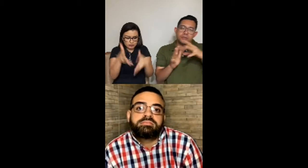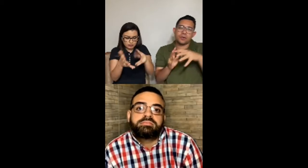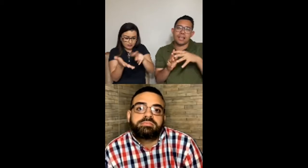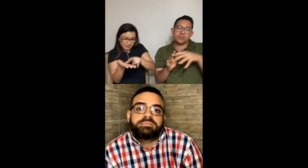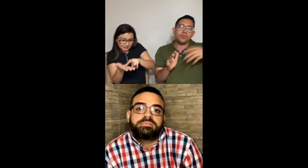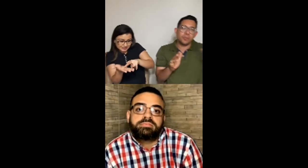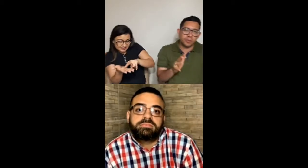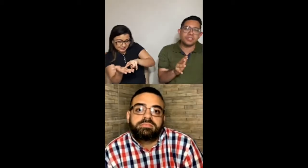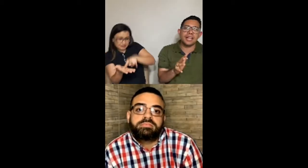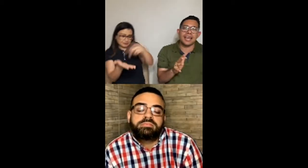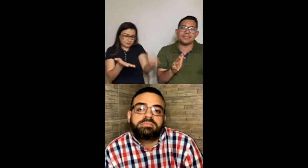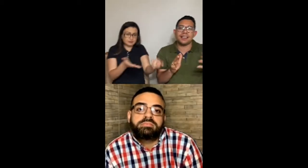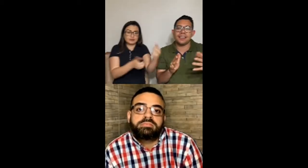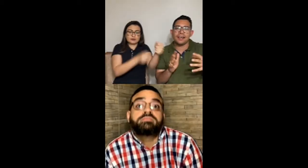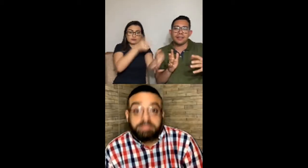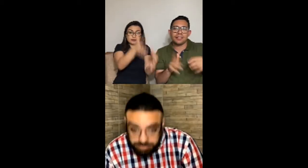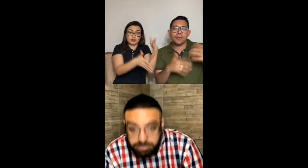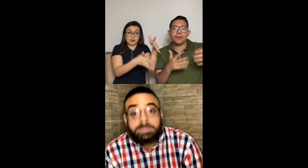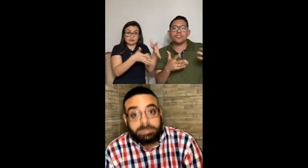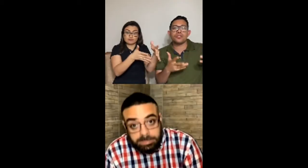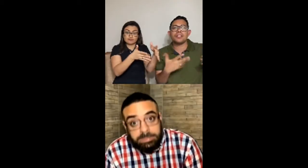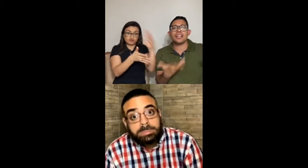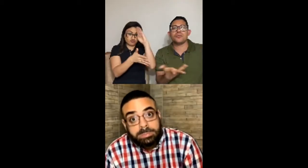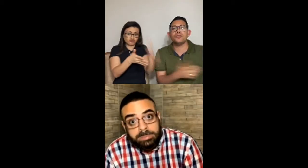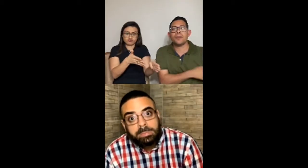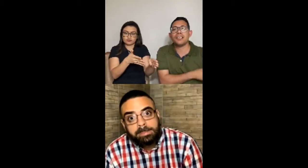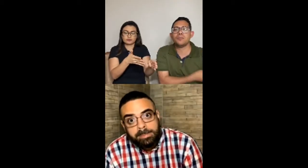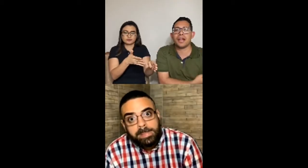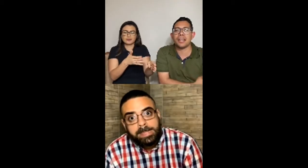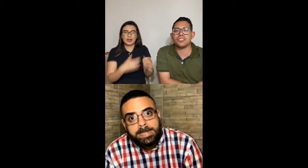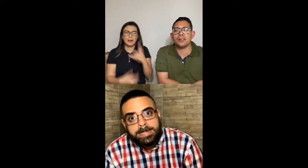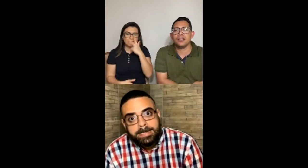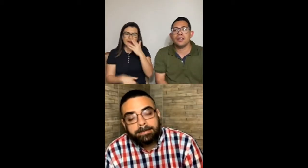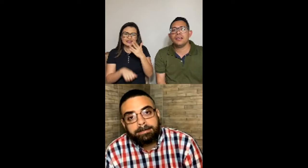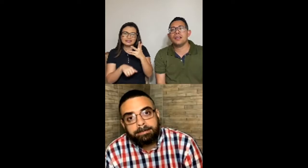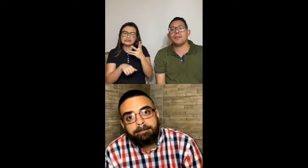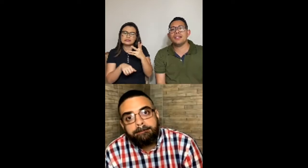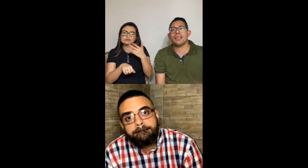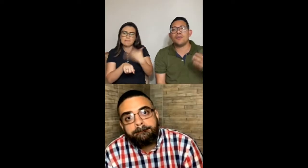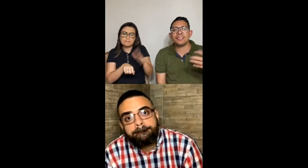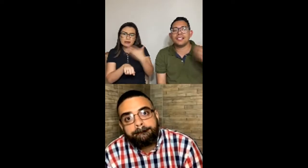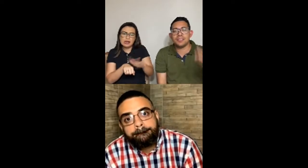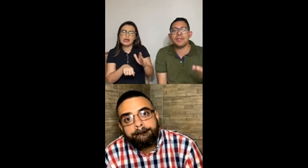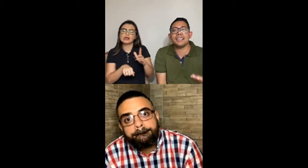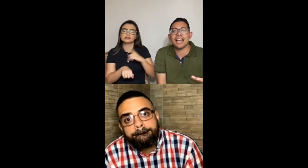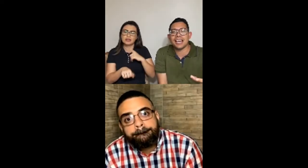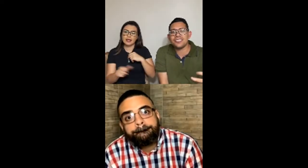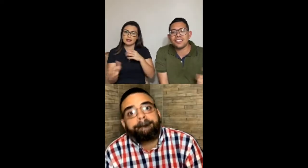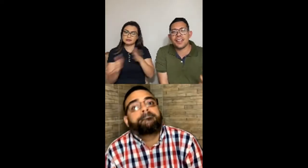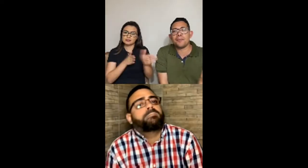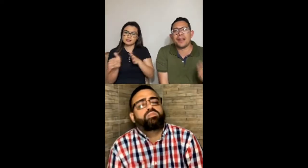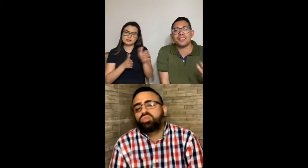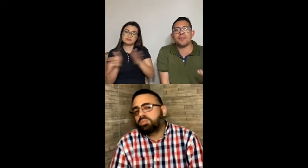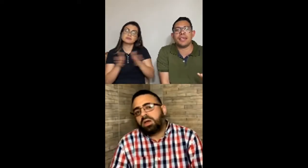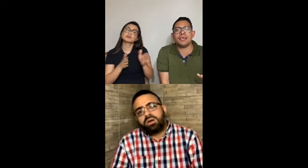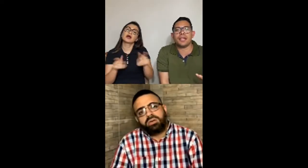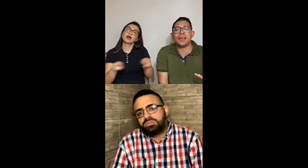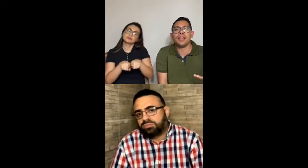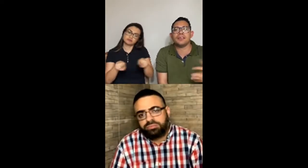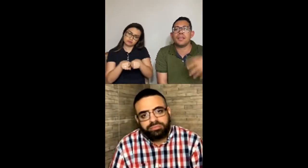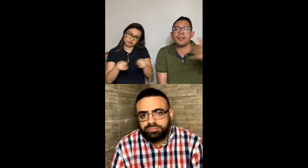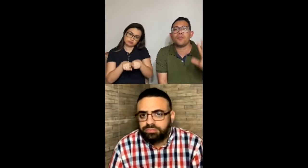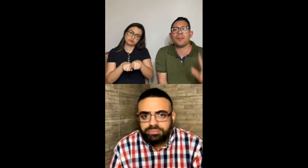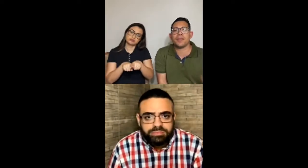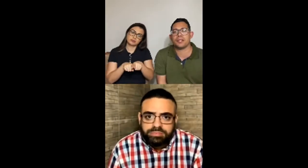replicando do rascunho para os sinais, né? Você dá uma continuidade muito mais prática e tem uma acessibilidade, né, para também quem